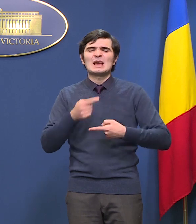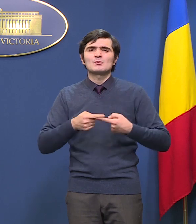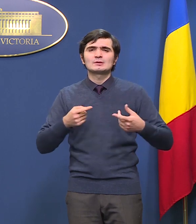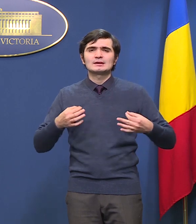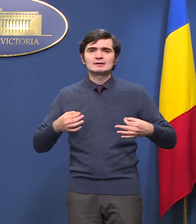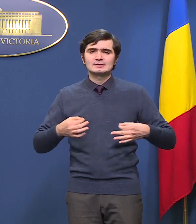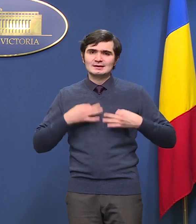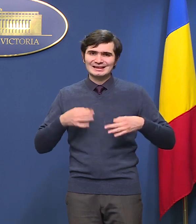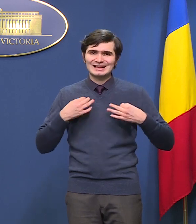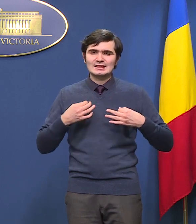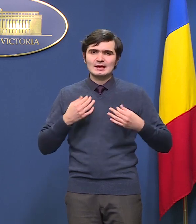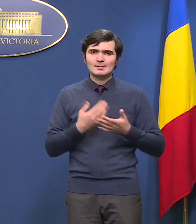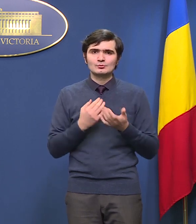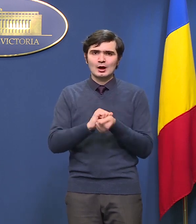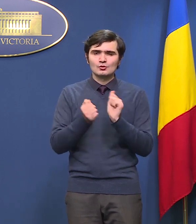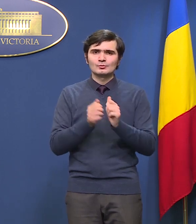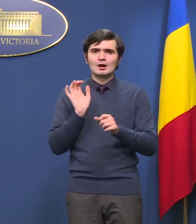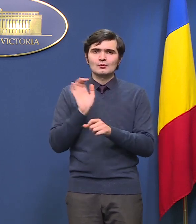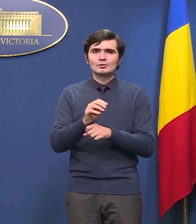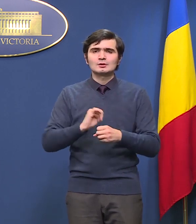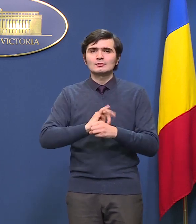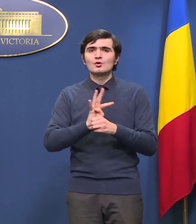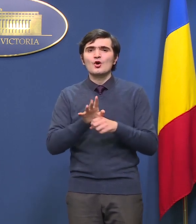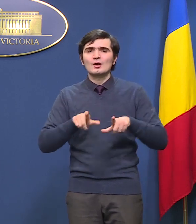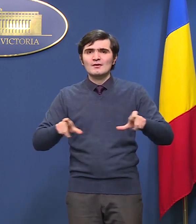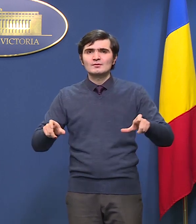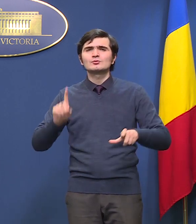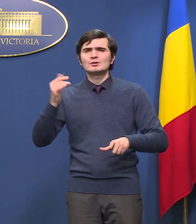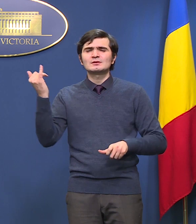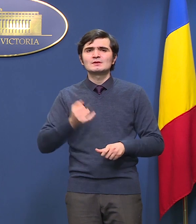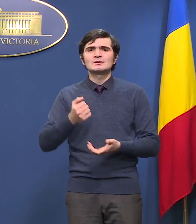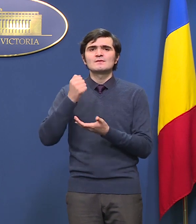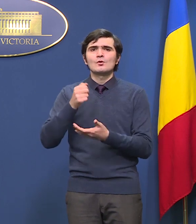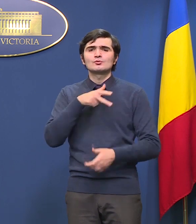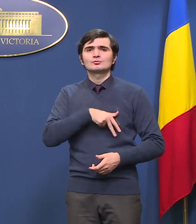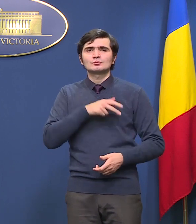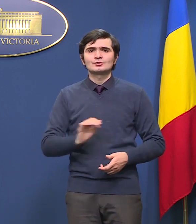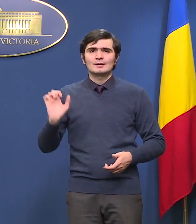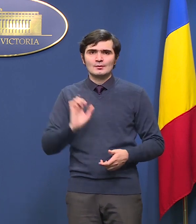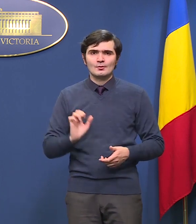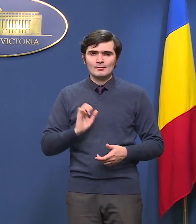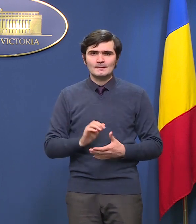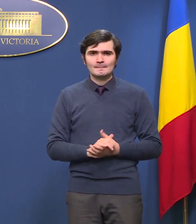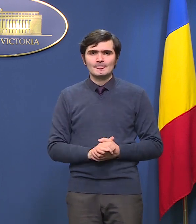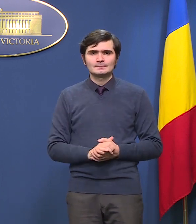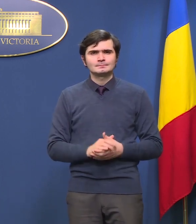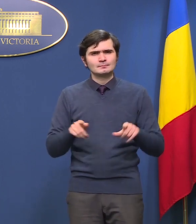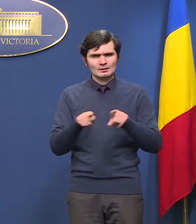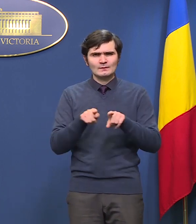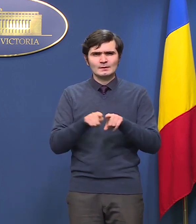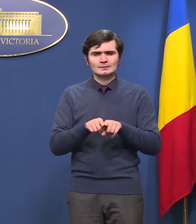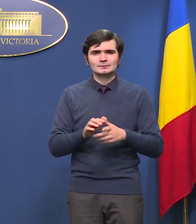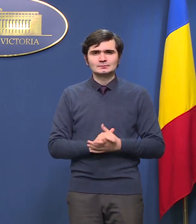lupta contra coronavirus, care cel mai probabil vor veni din Fondul Social European. De asemenea,